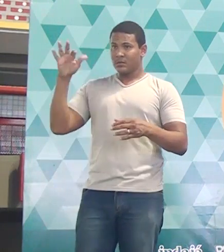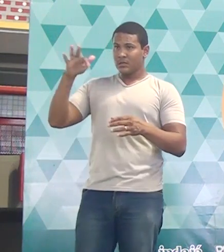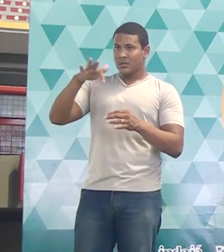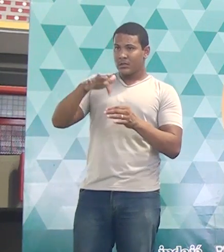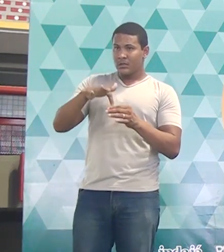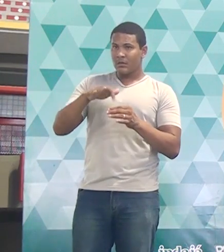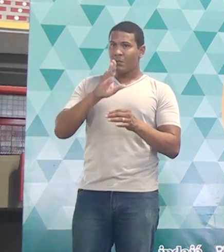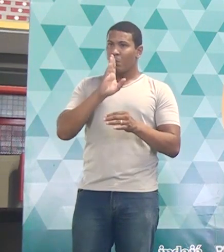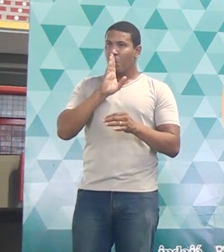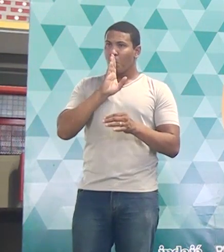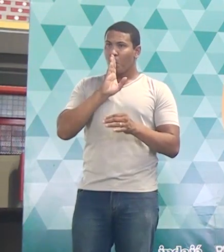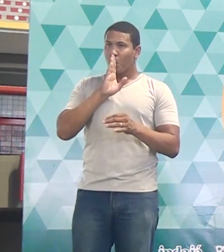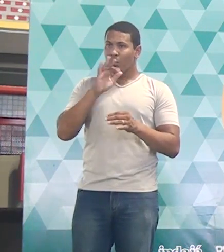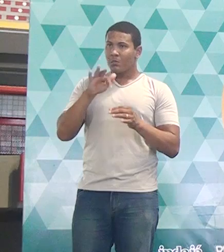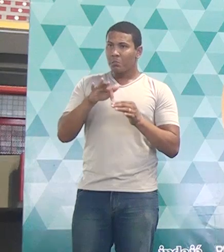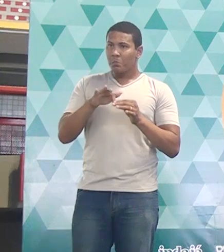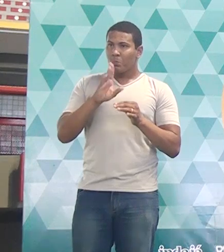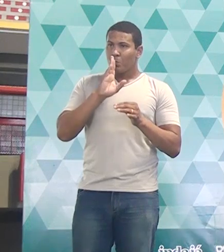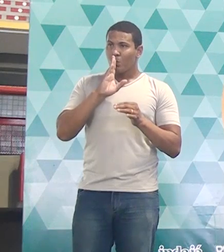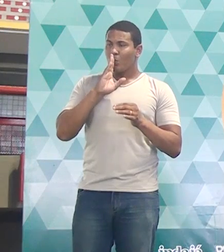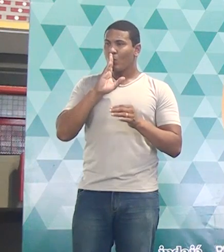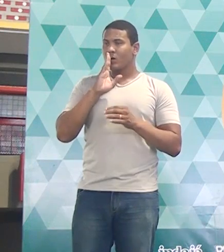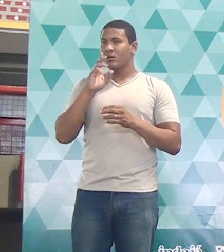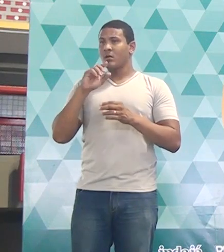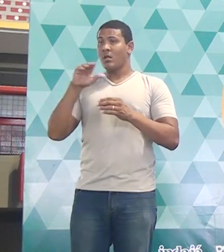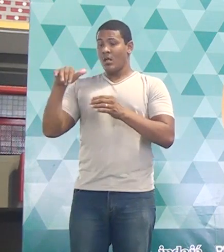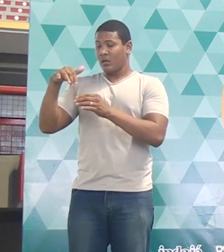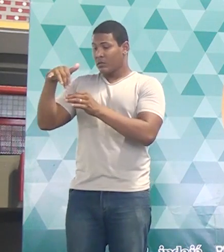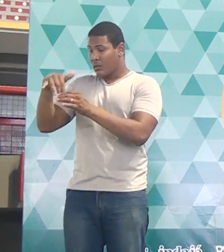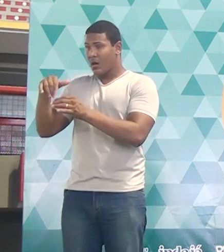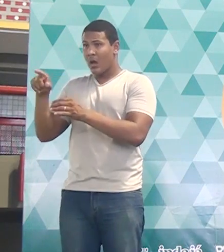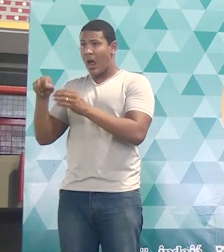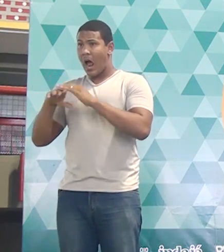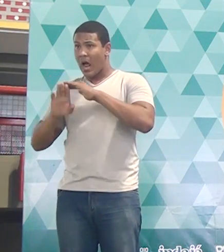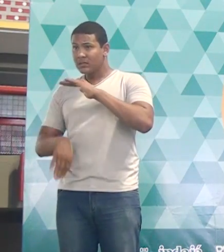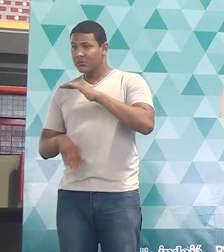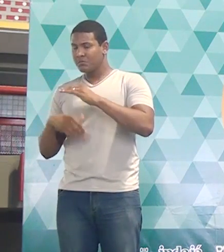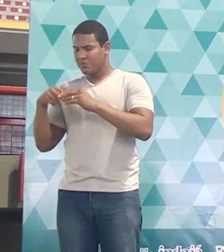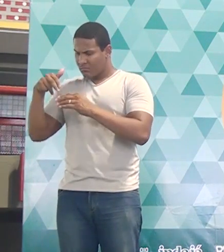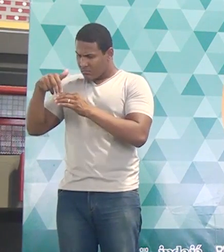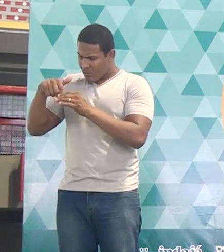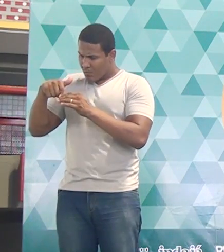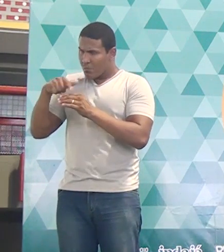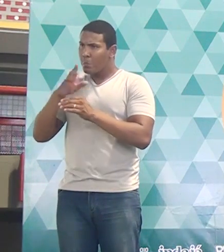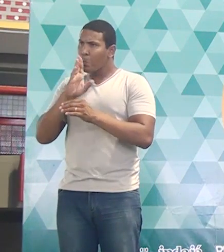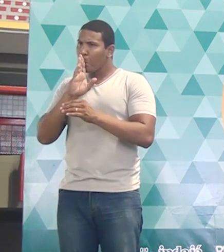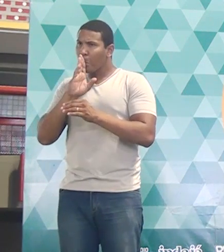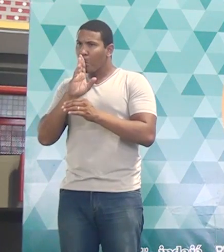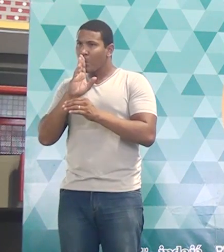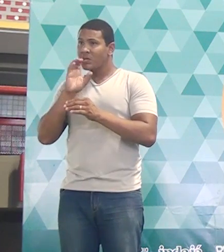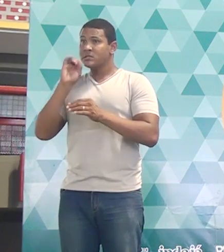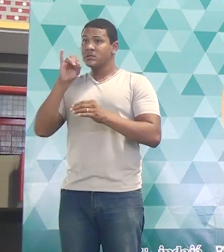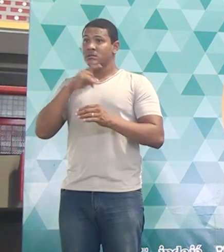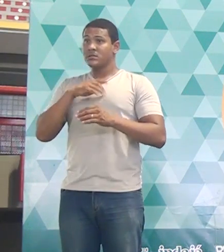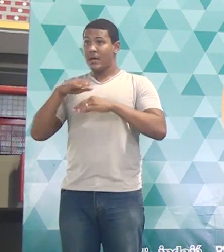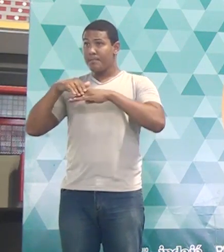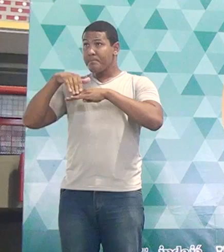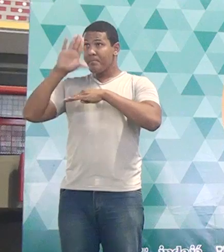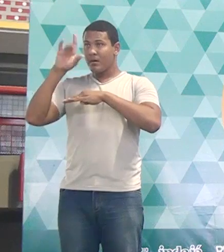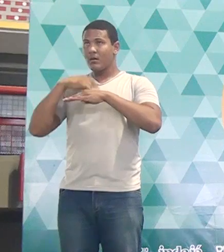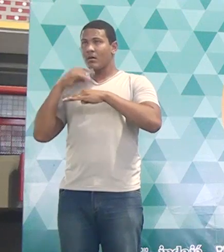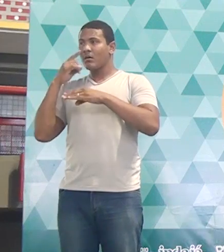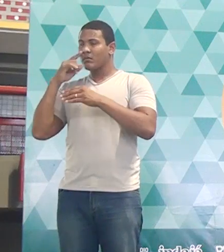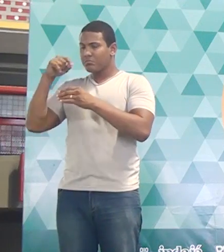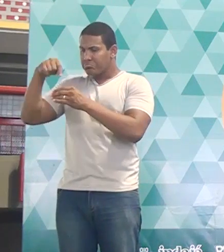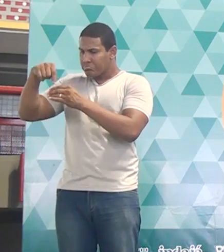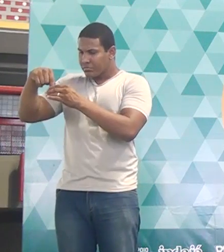neutro e fica vermelha na base. Os outros indicadores, toda a vida que eles forem citados, a questão tem que dizer